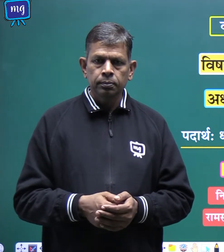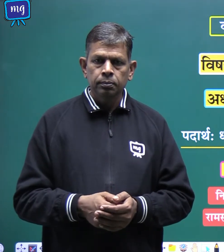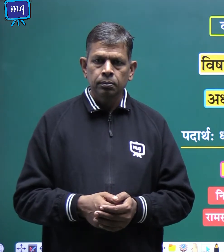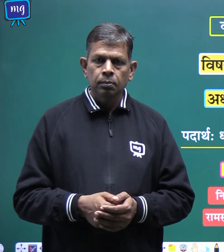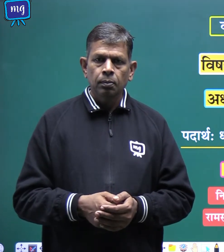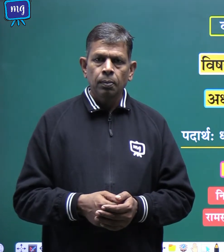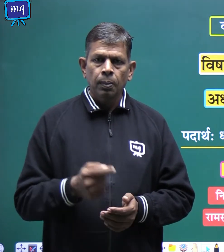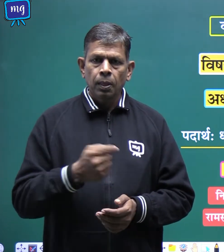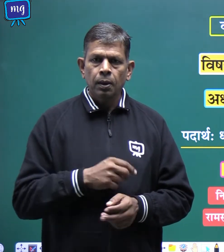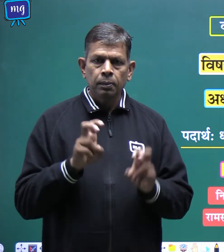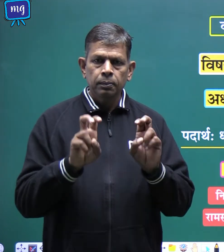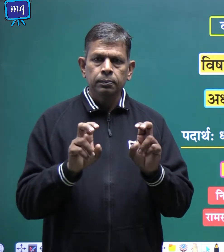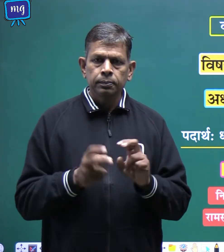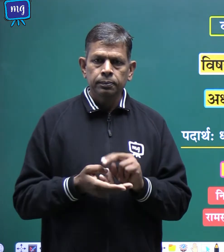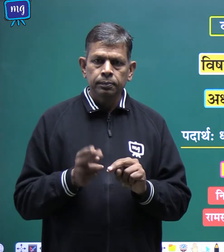इस अध्याय के